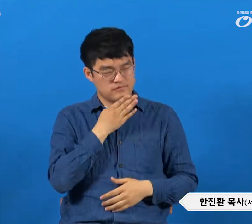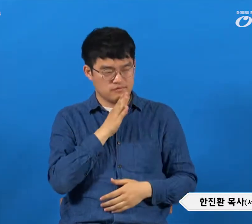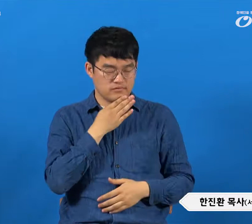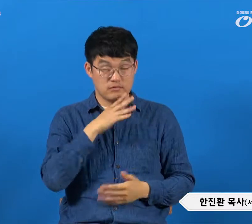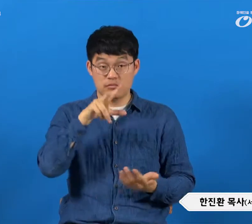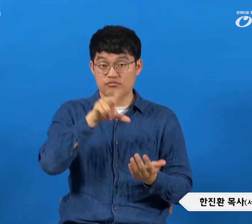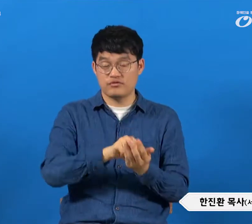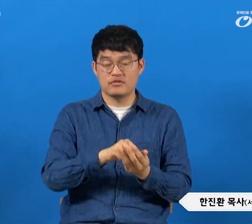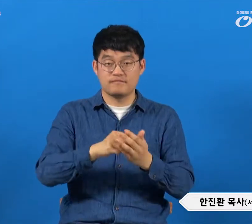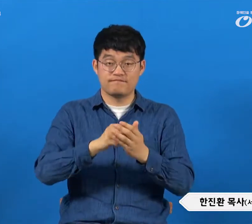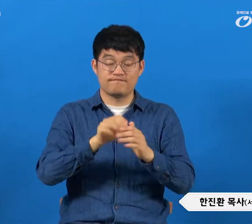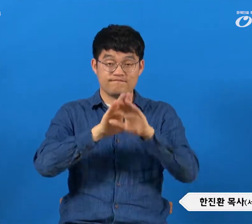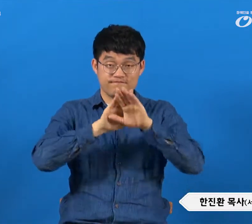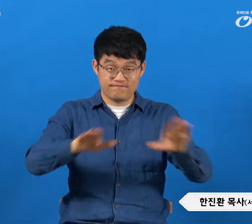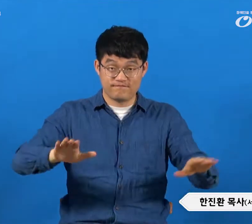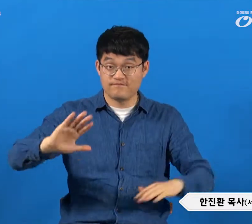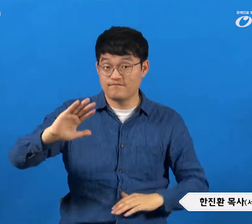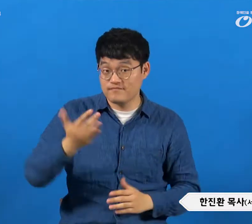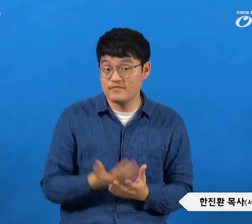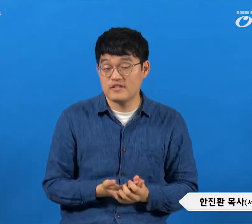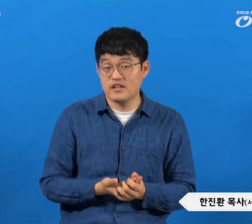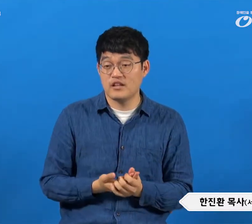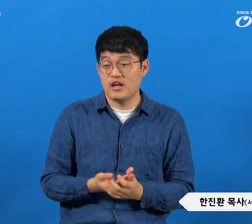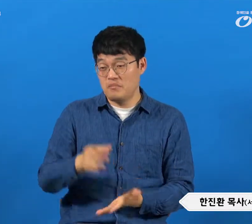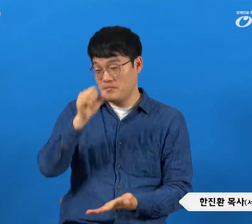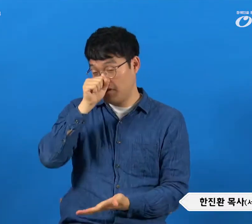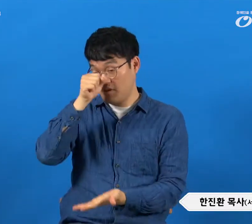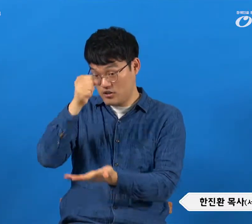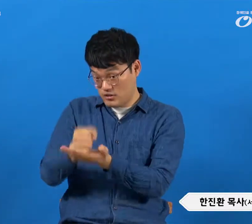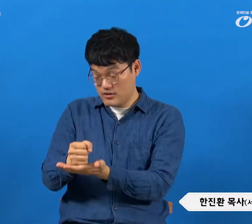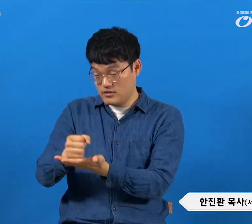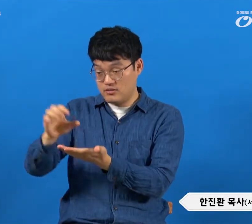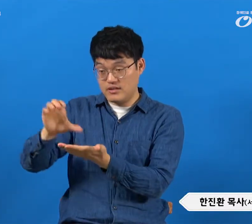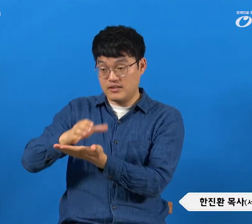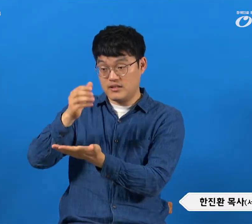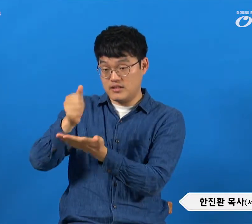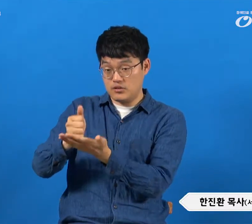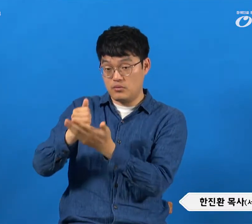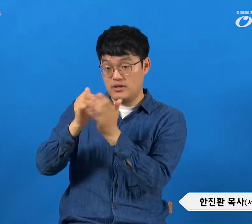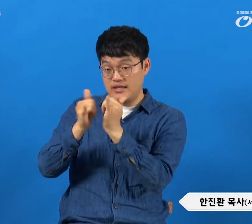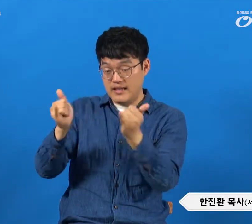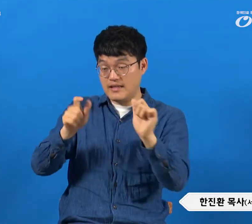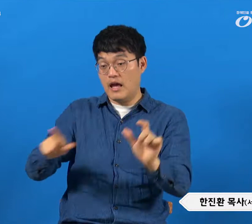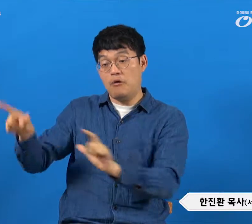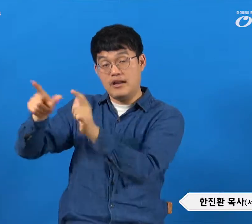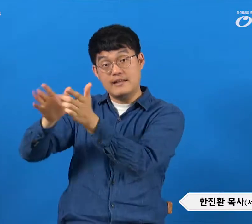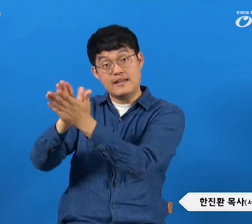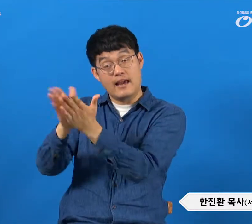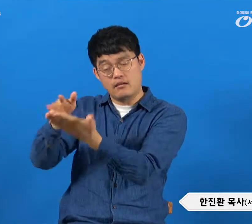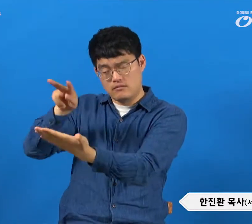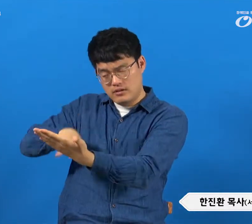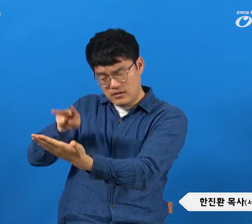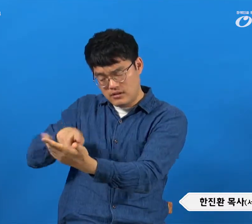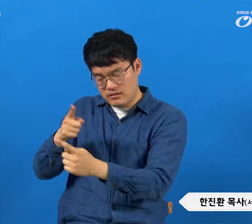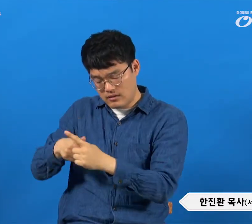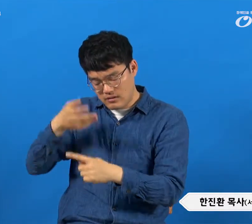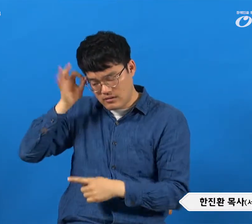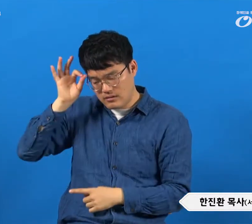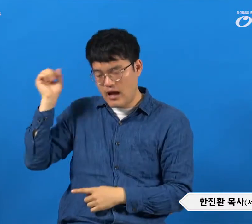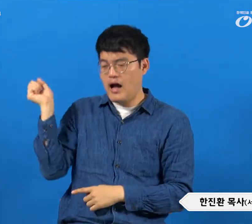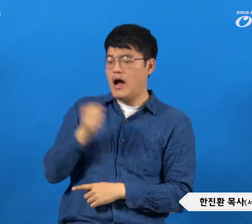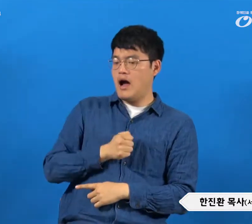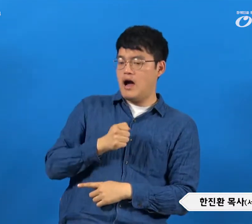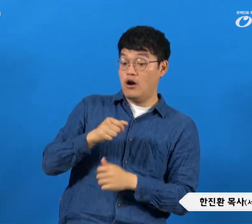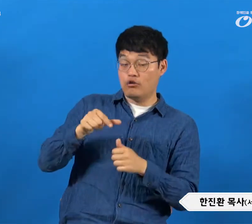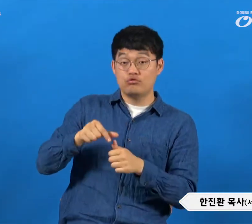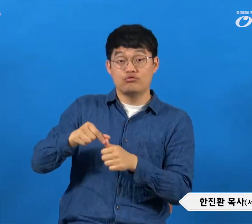해결했습니다. 워치만 니의 정상적인 그리스도인의 생활, 그 책을 읽다가 깨달았습니다. 구원은 그런 게